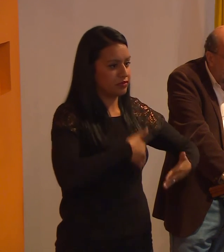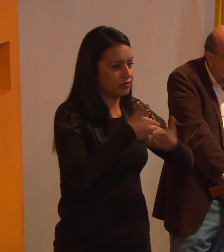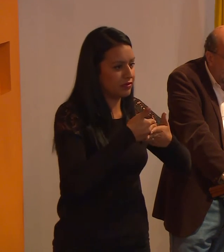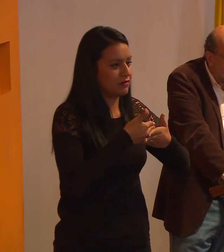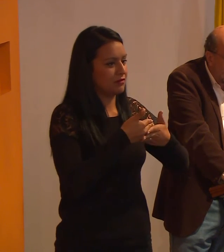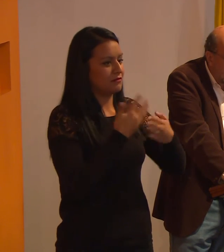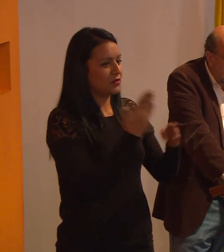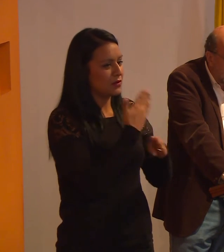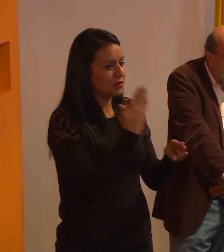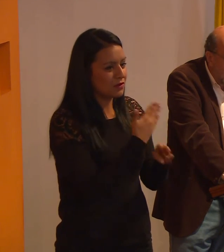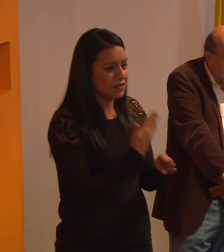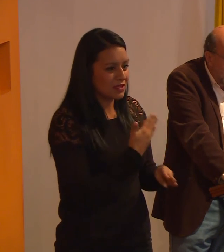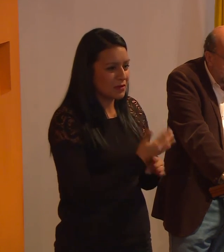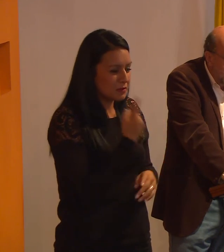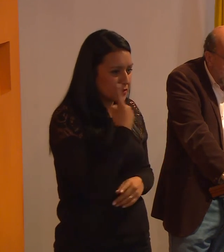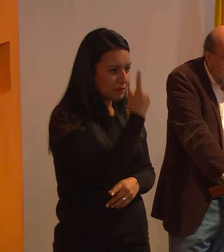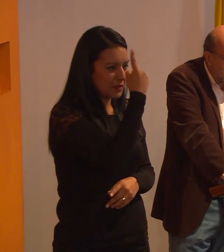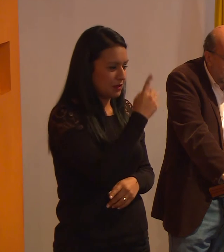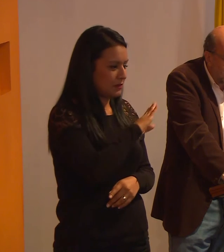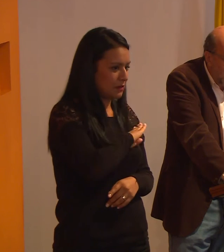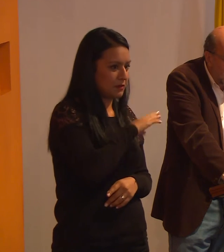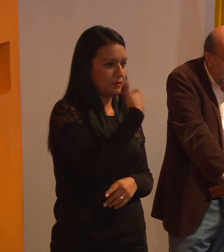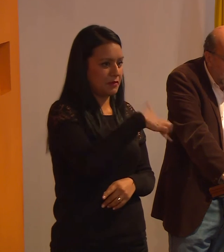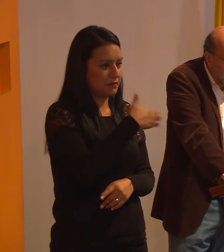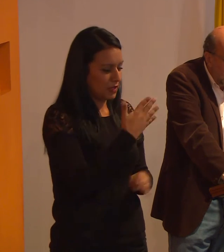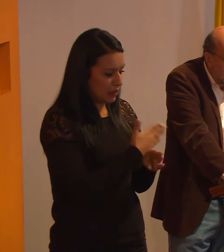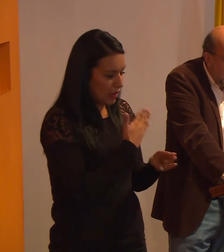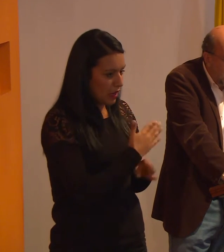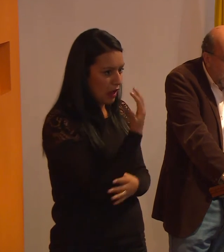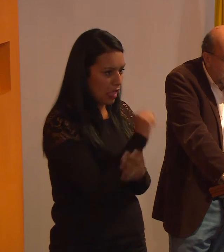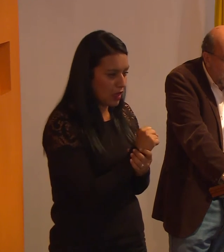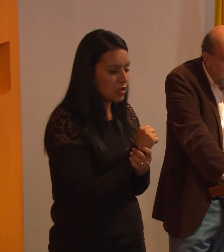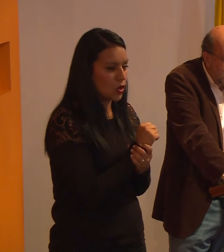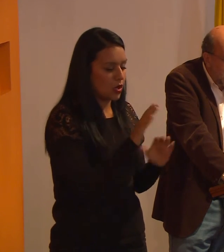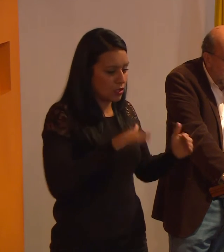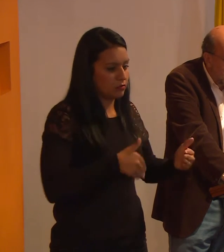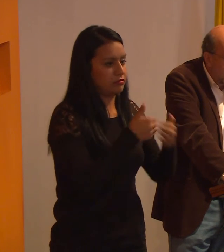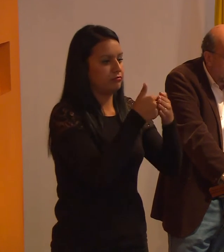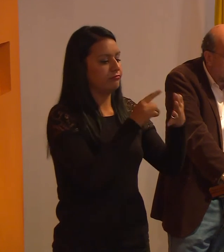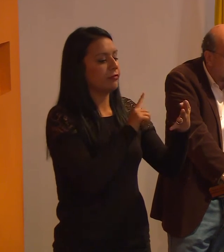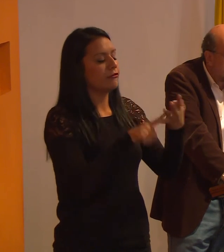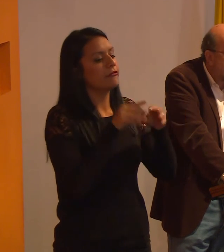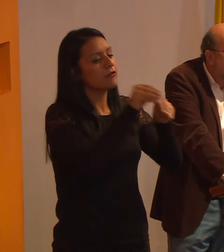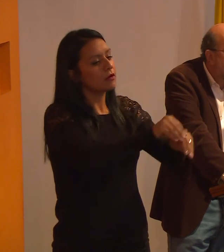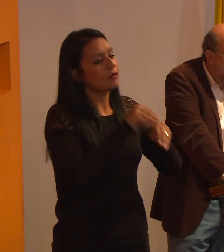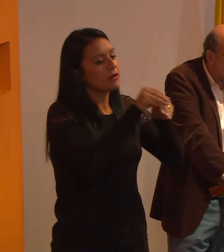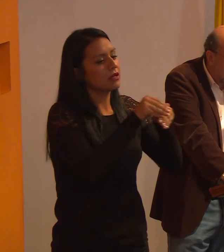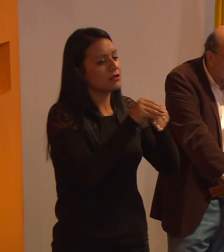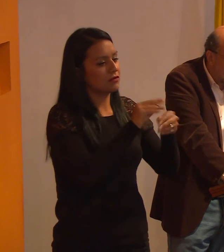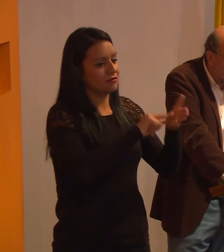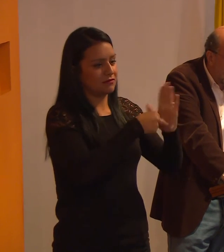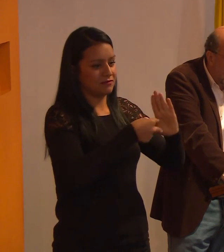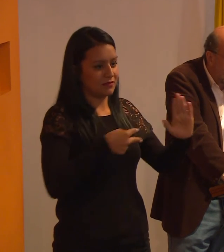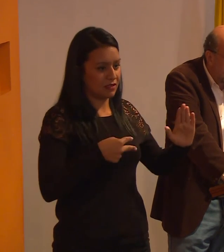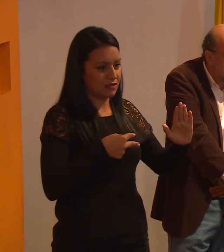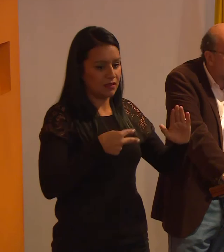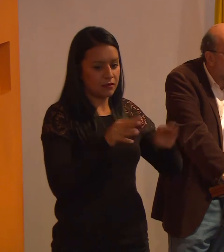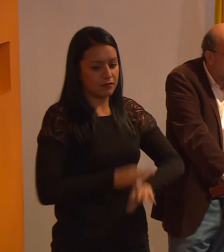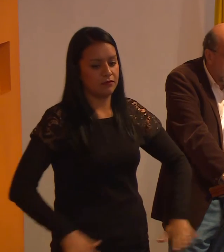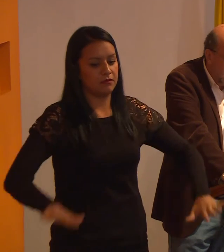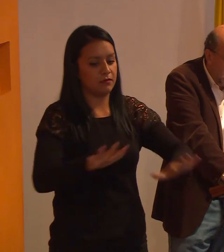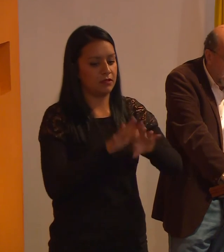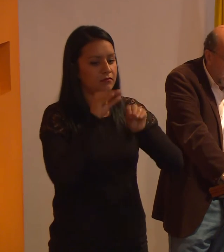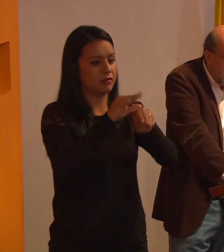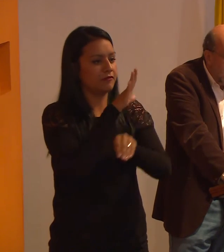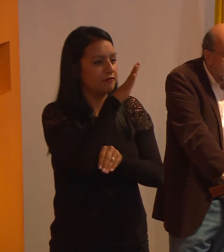brechas en educación inicial, media y superior, formación en TIC y ordenamiento territorial y